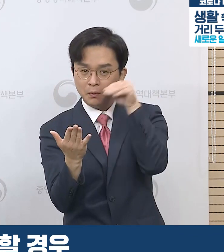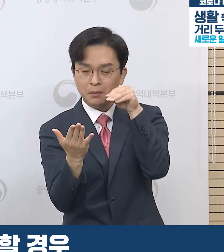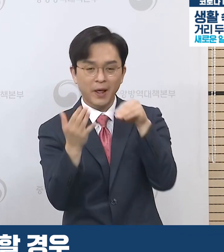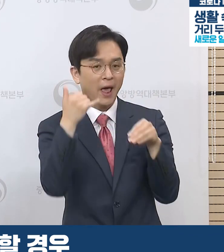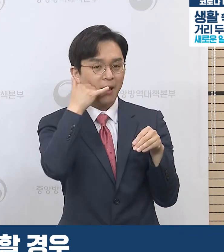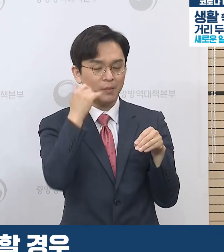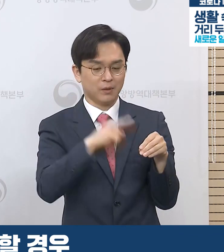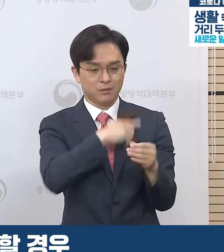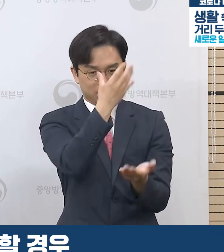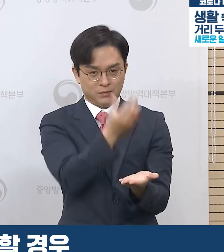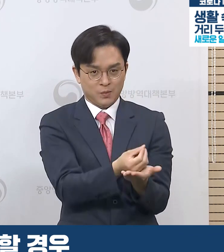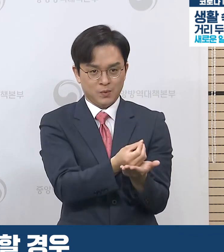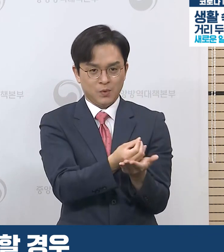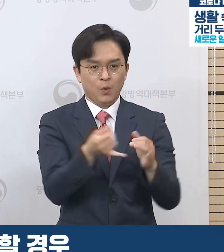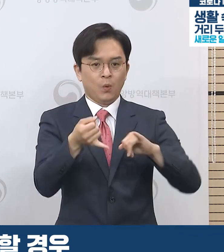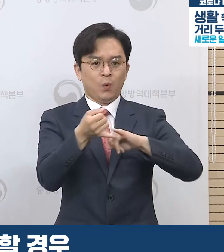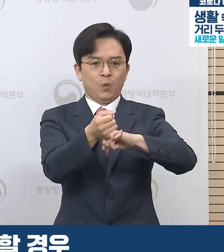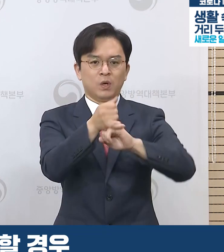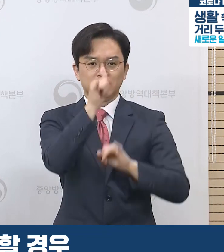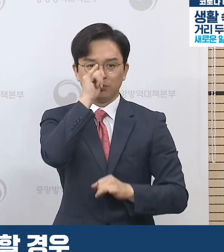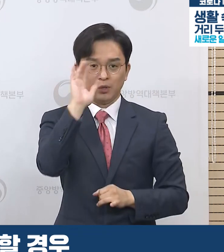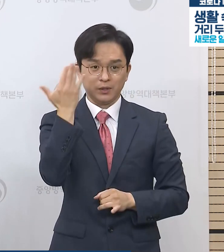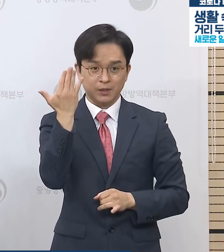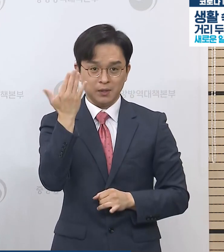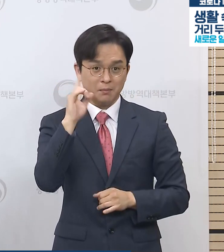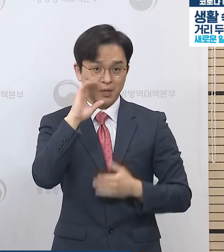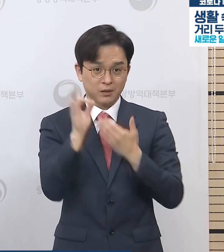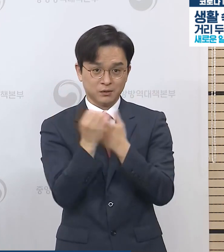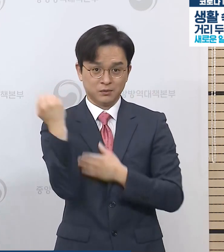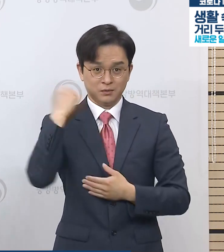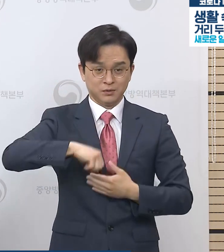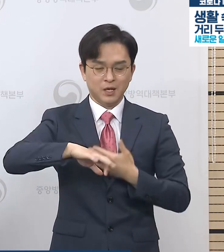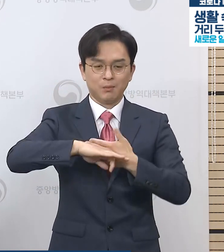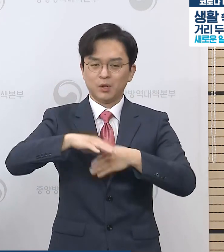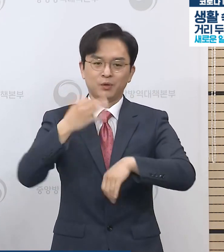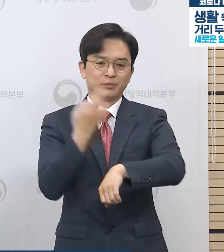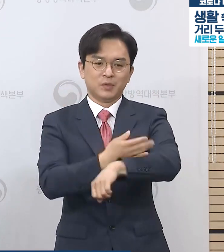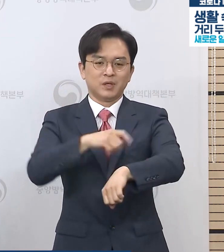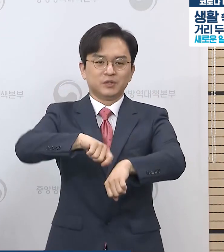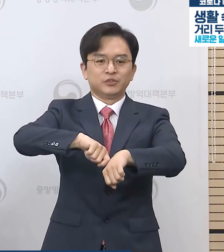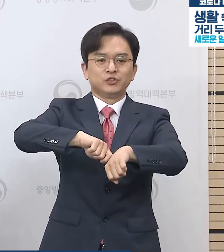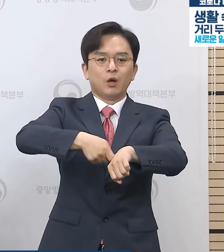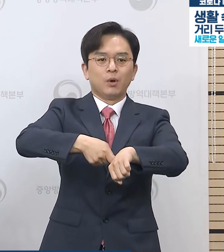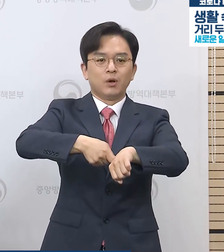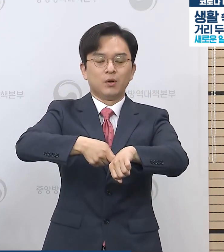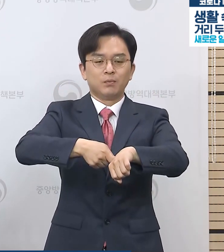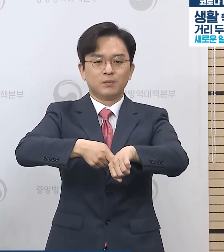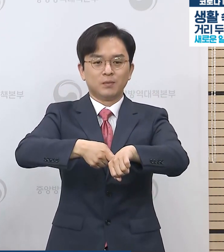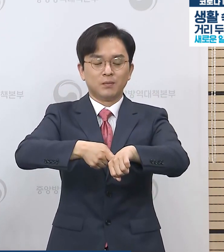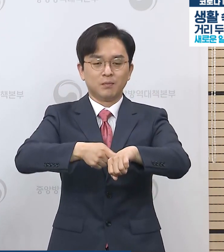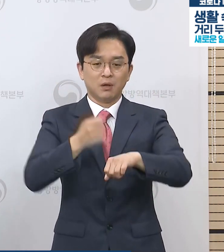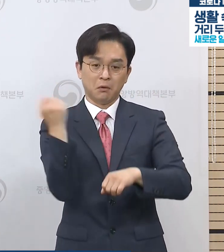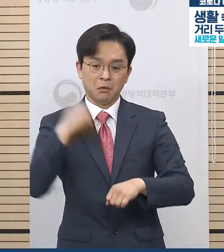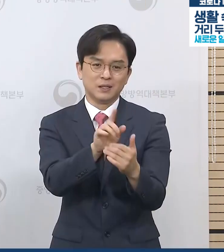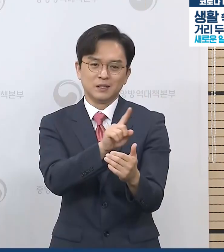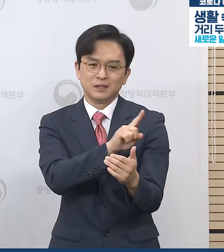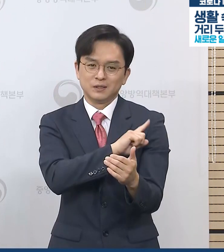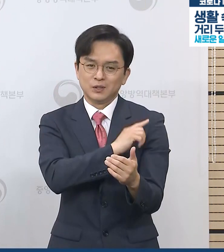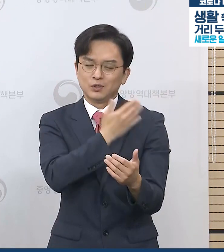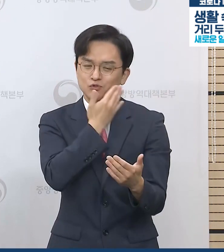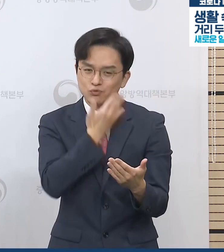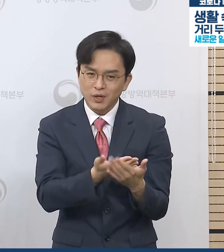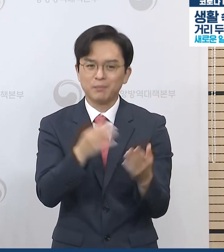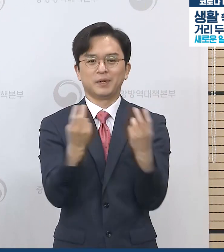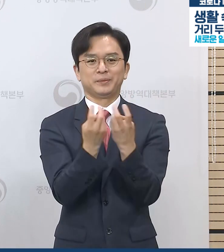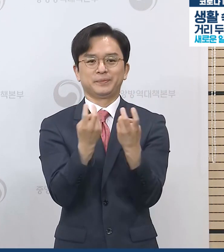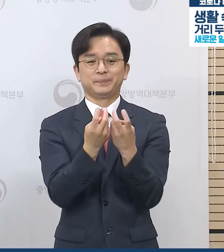관련 법령에 따라서 벌금이 부과되고 이후 집합 금지 조치도 시행될 수 있습니다. 최근